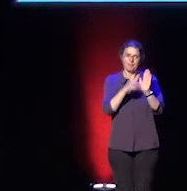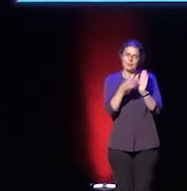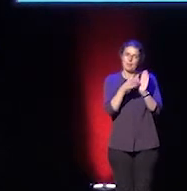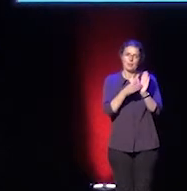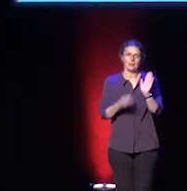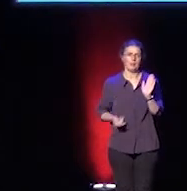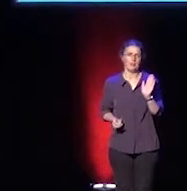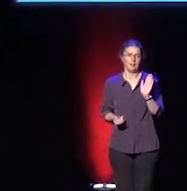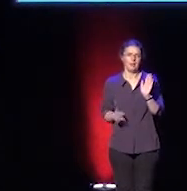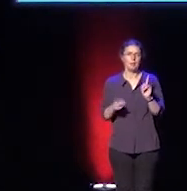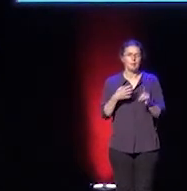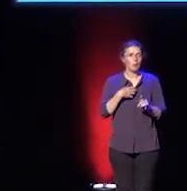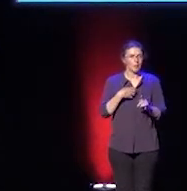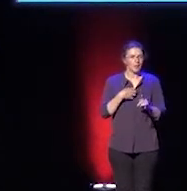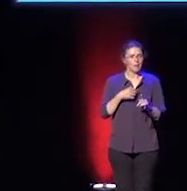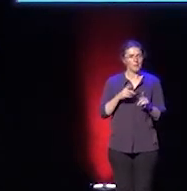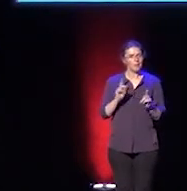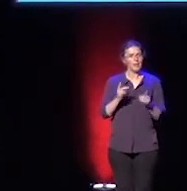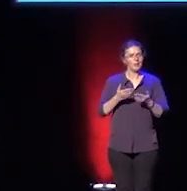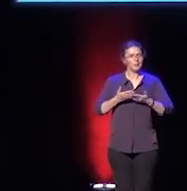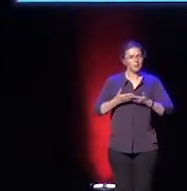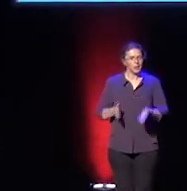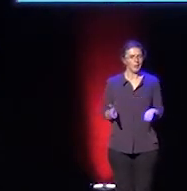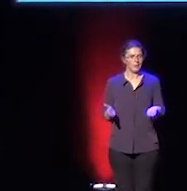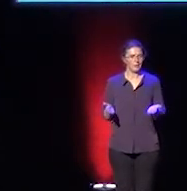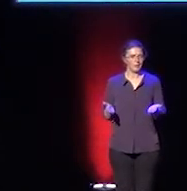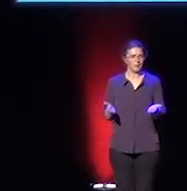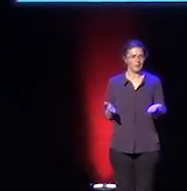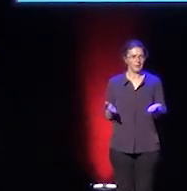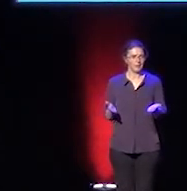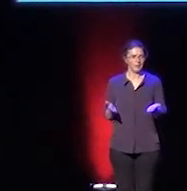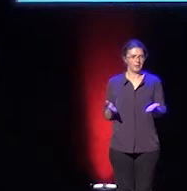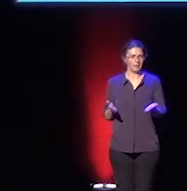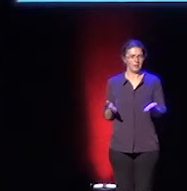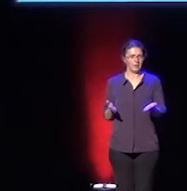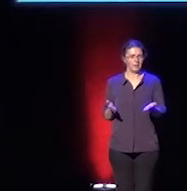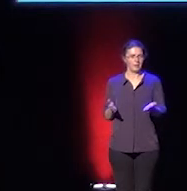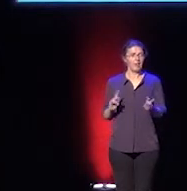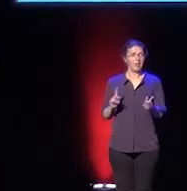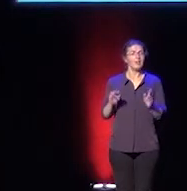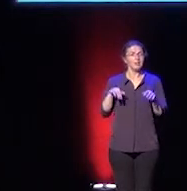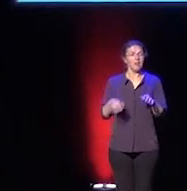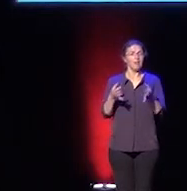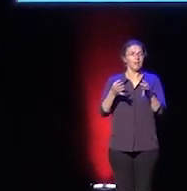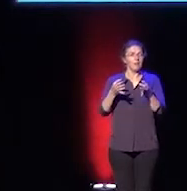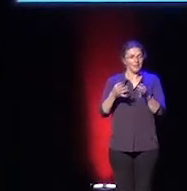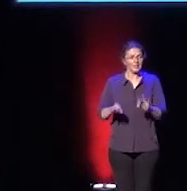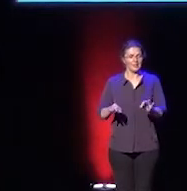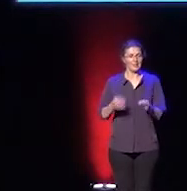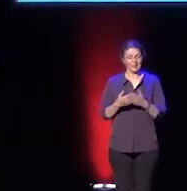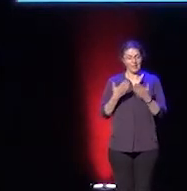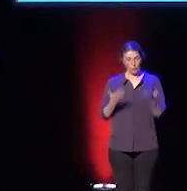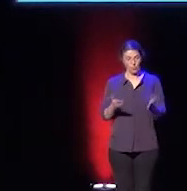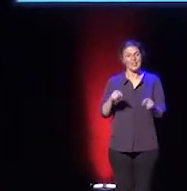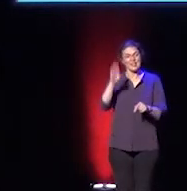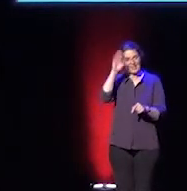ist die Bereitschaft, der Wille, die Fähigkeit, diese